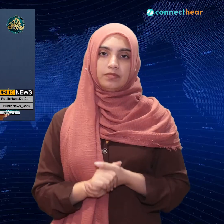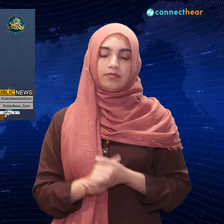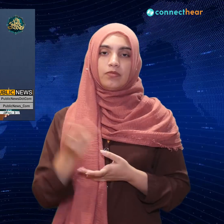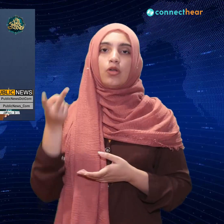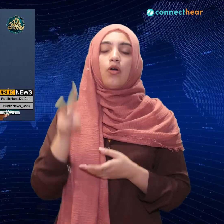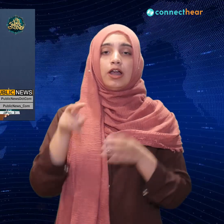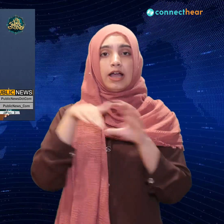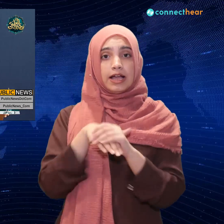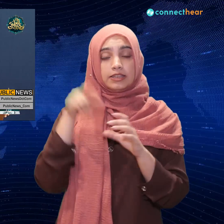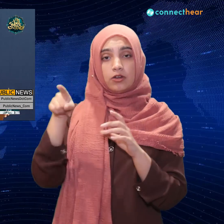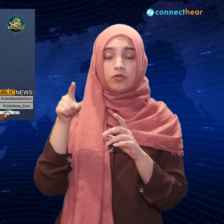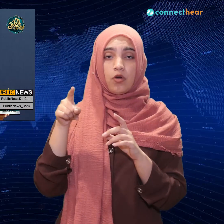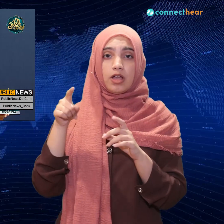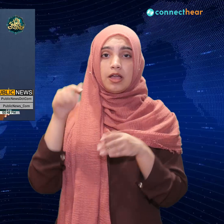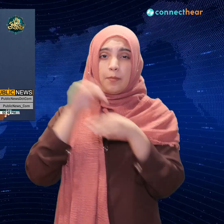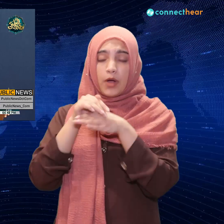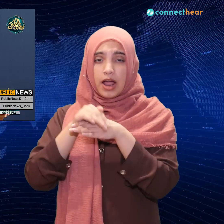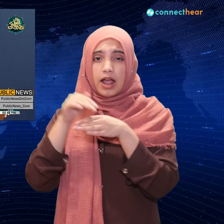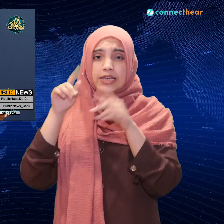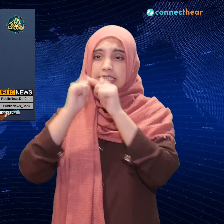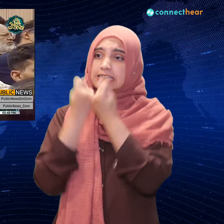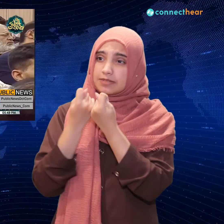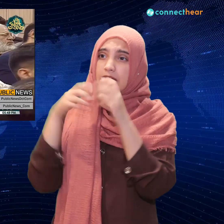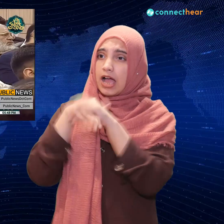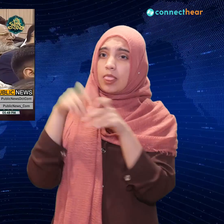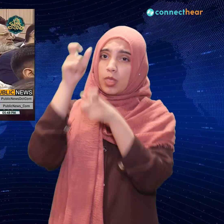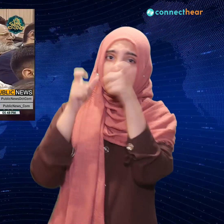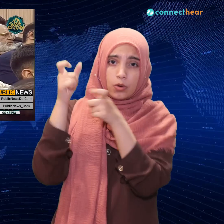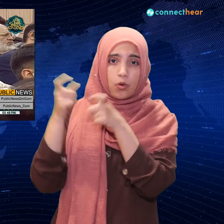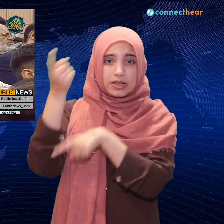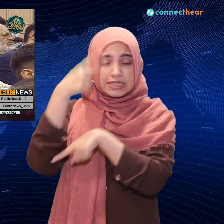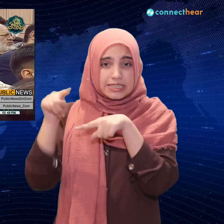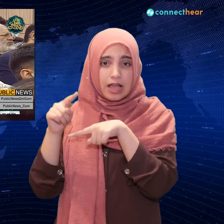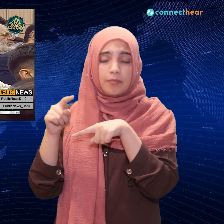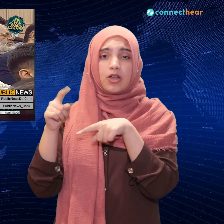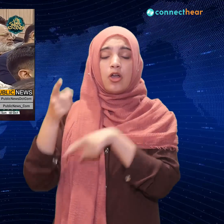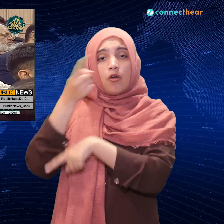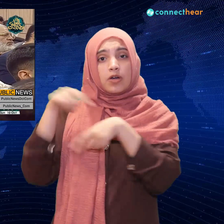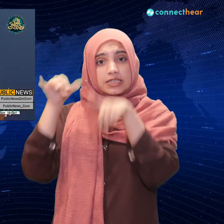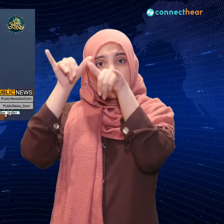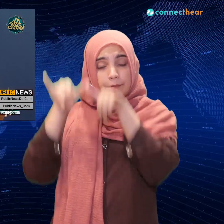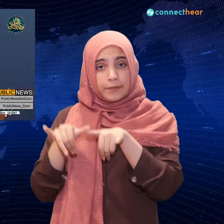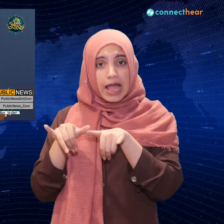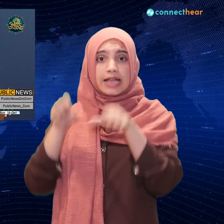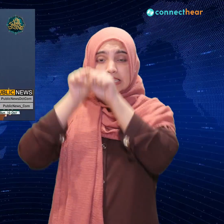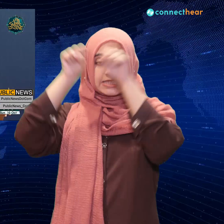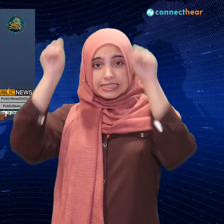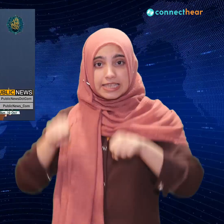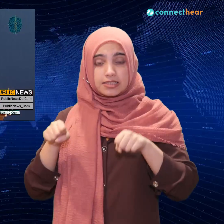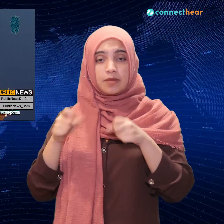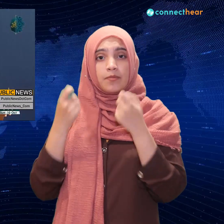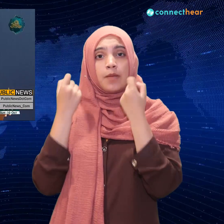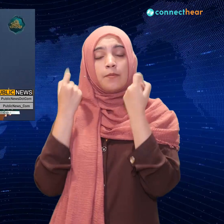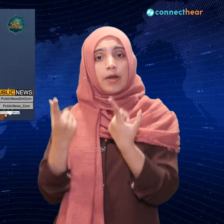ان کی جو پارلیمنٹ کے اندر جس طرح کے ان کے لوگ تھے، ان کی سٹینڈرڈ جو ان کی اخلاقیات تھی